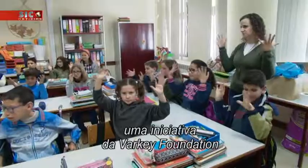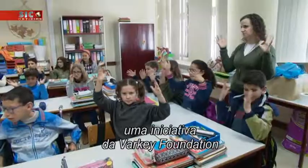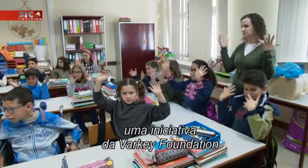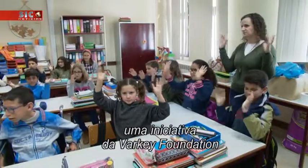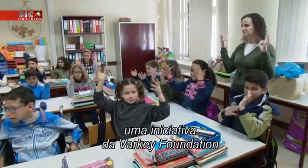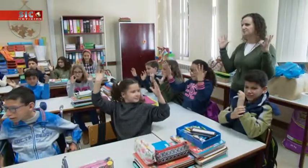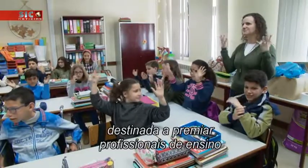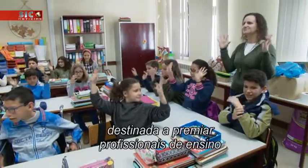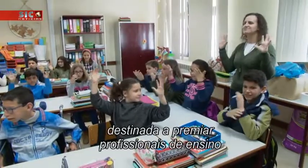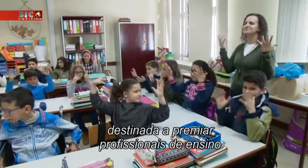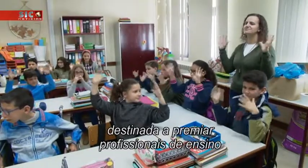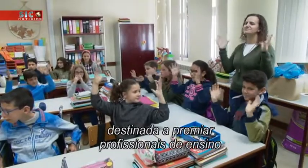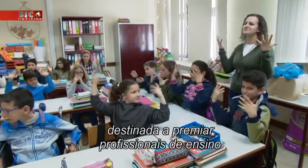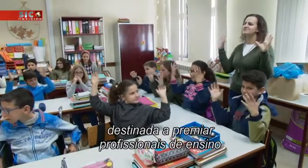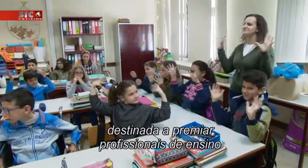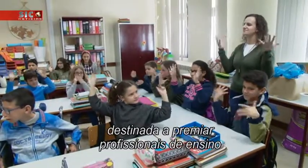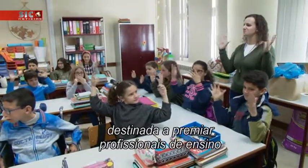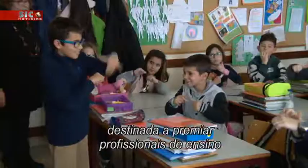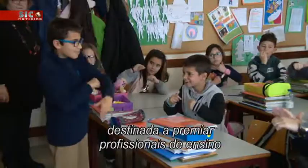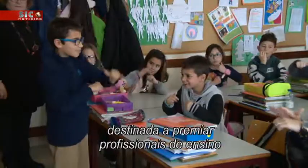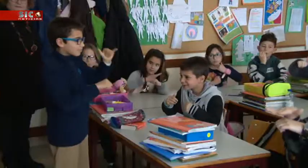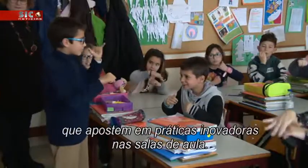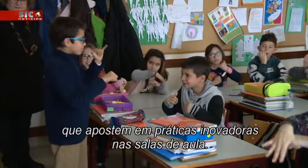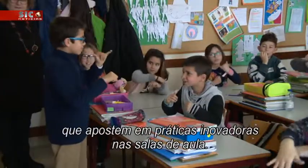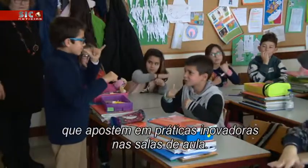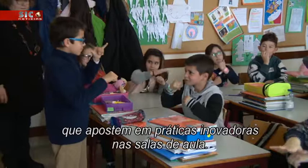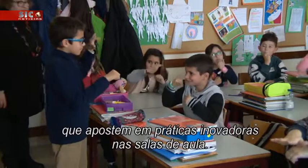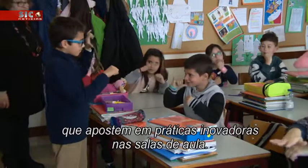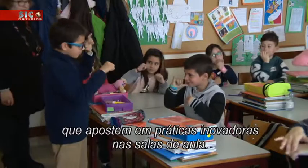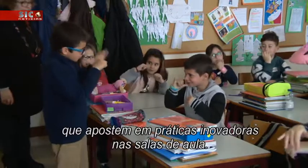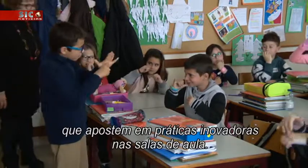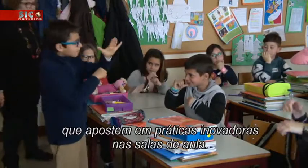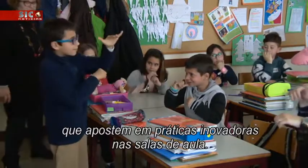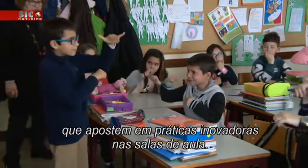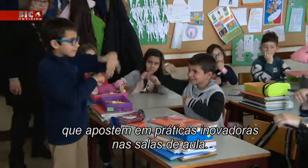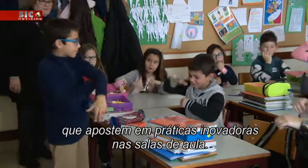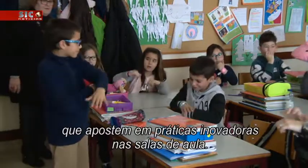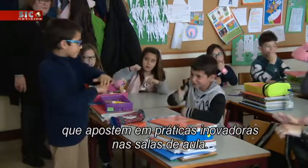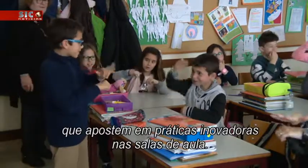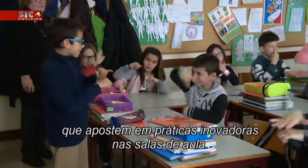Foundation destinada a premiar profissionais de ensino que aposta em práticas inovadoras nas salas de aula.